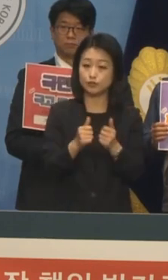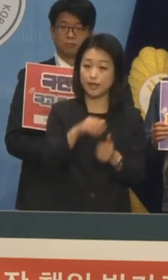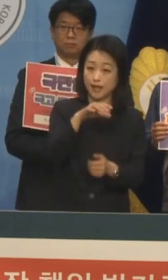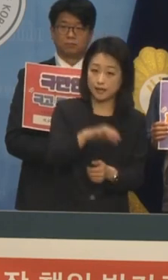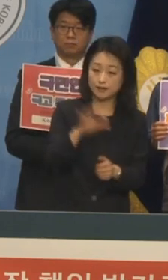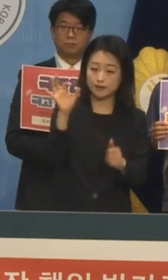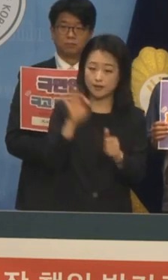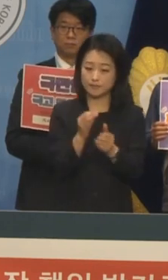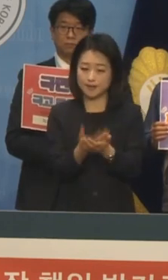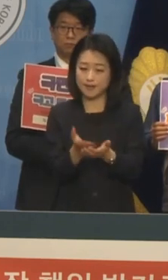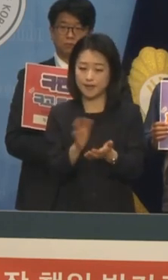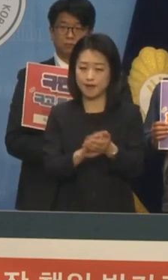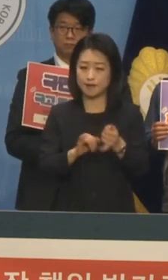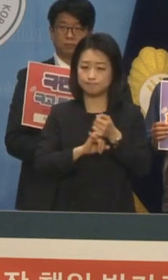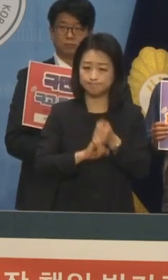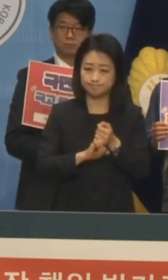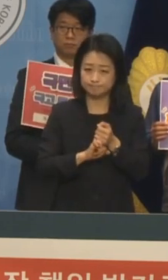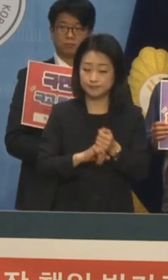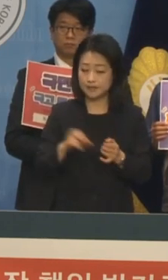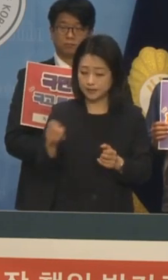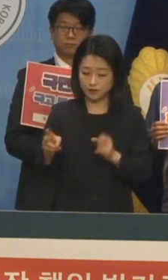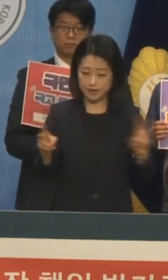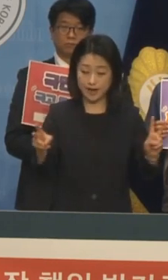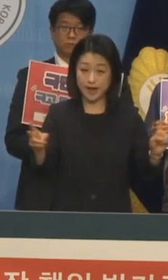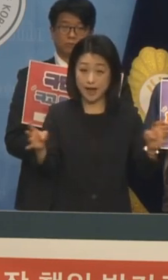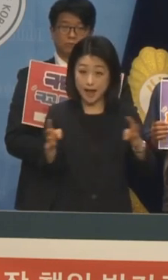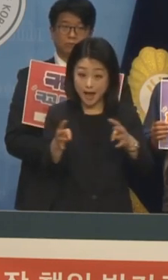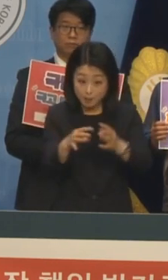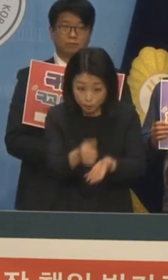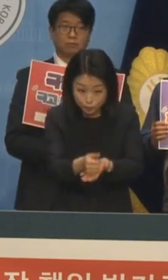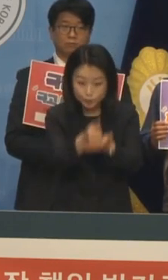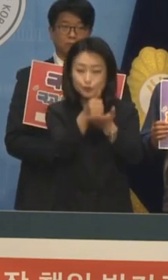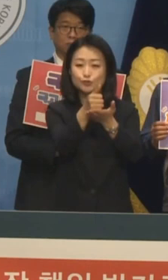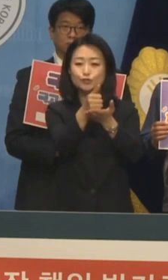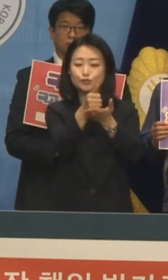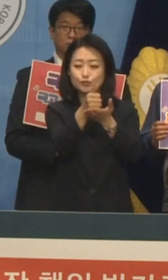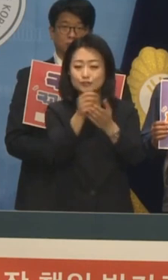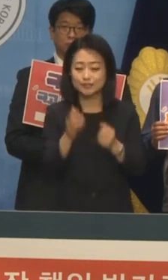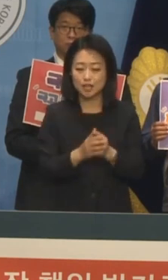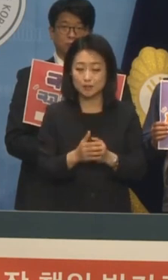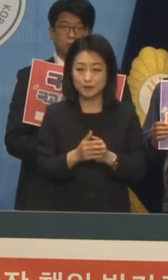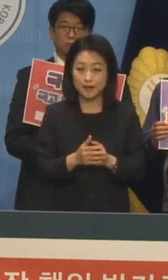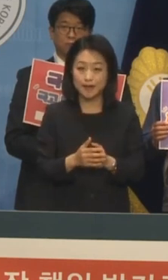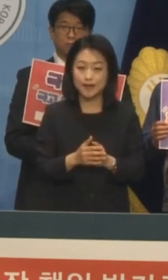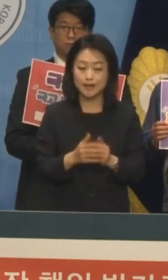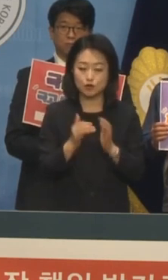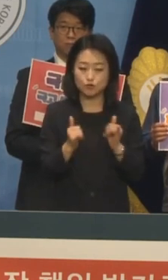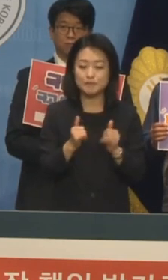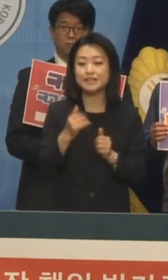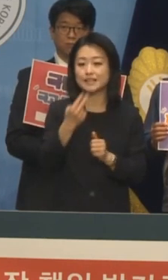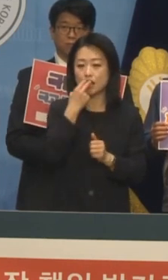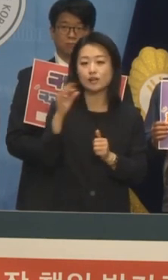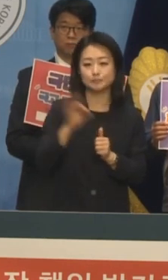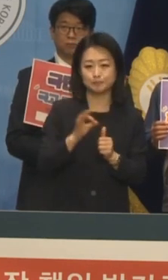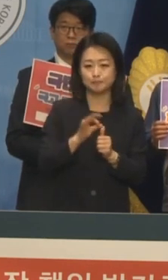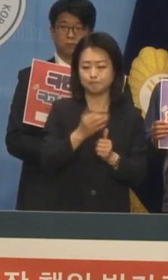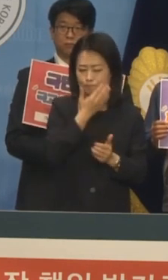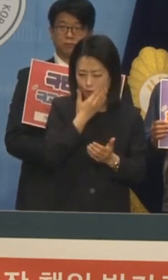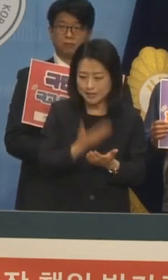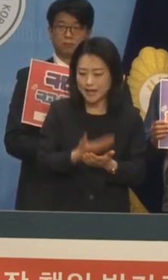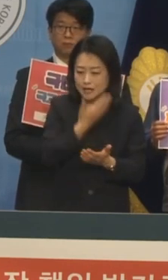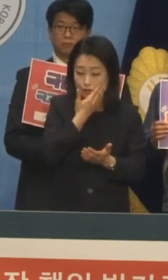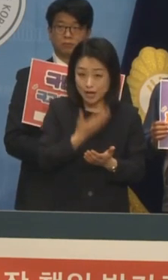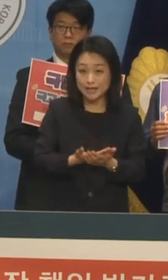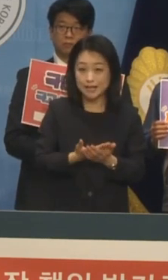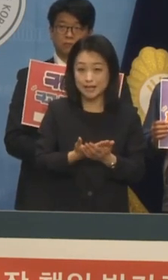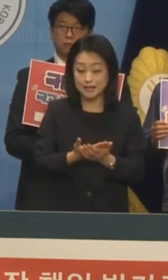연금개혁을 반드시 이루겠다는 여야 합의를 존중해 국민연금 중심의 공적연금 강화를 주장해 왔습니다. 시민이